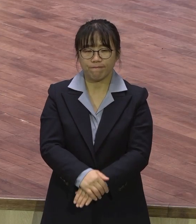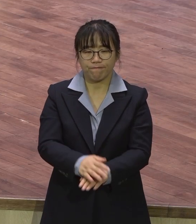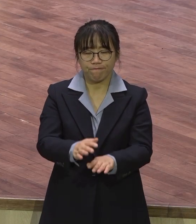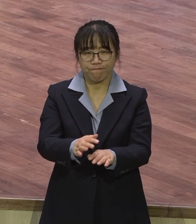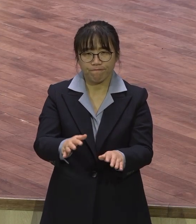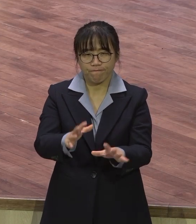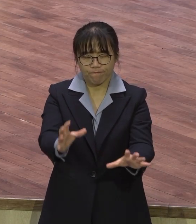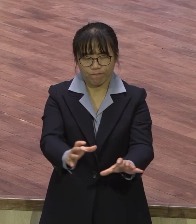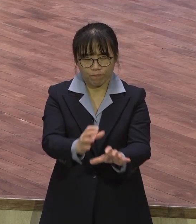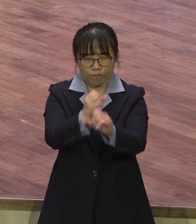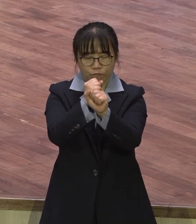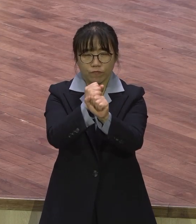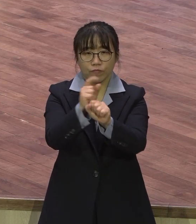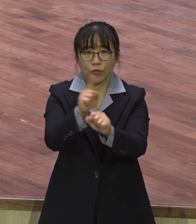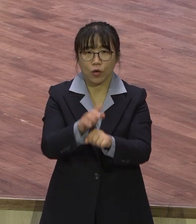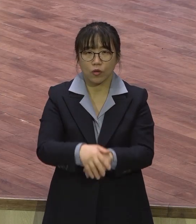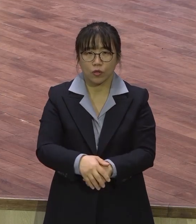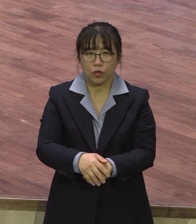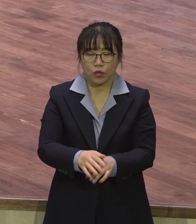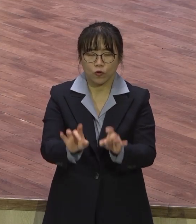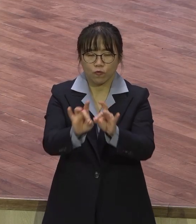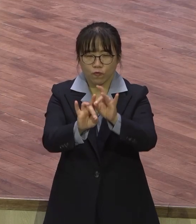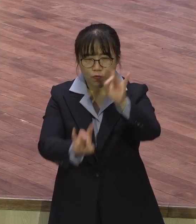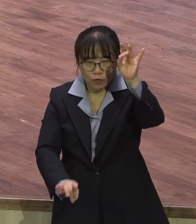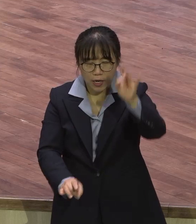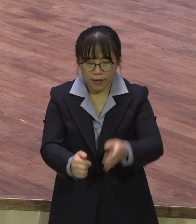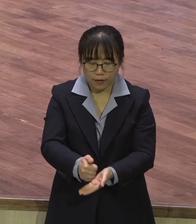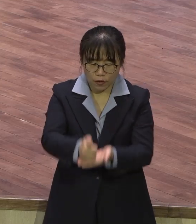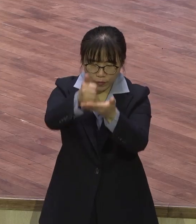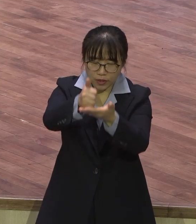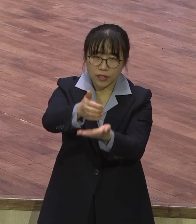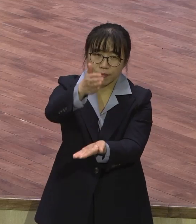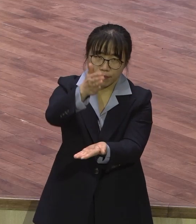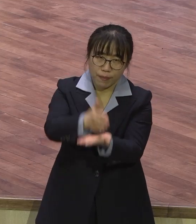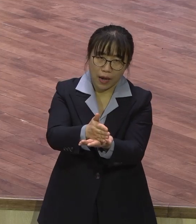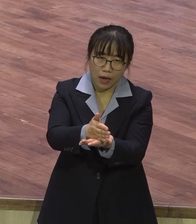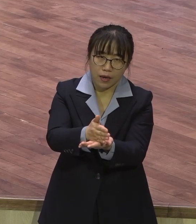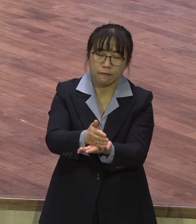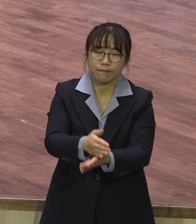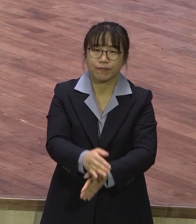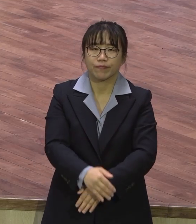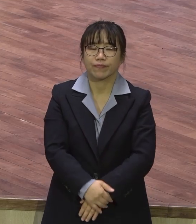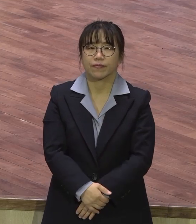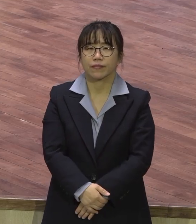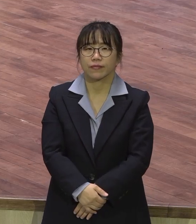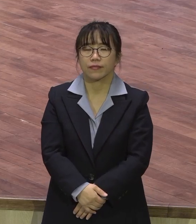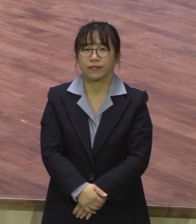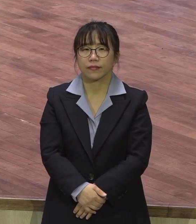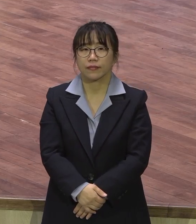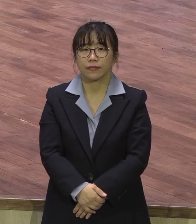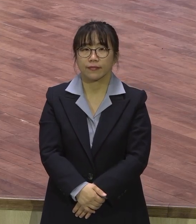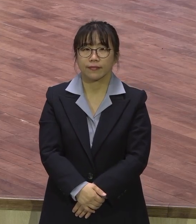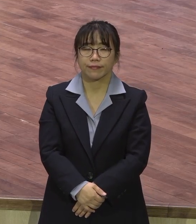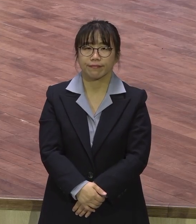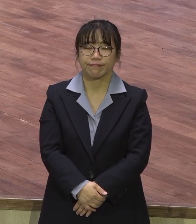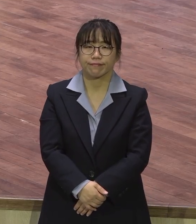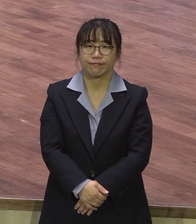약하면 우상을 섬기지 말라는 거예요 우상을 섬기지 마라